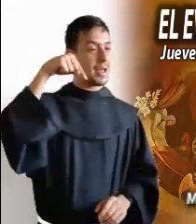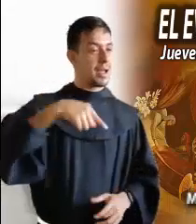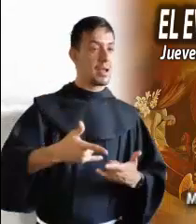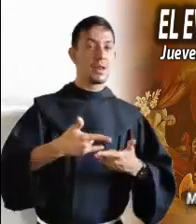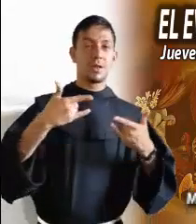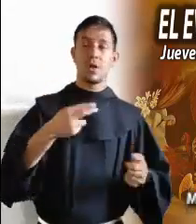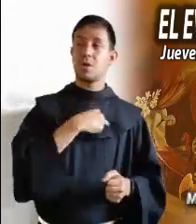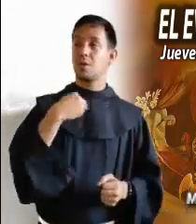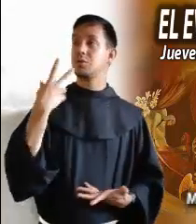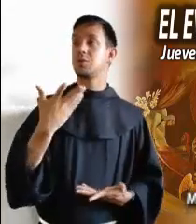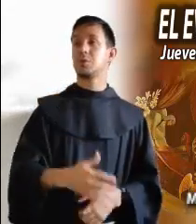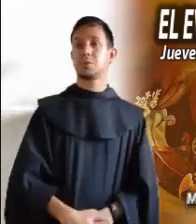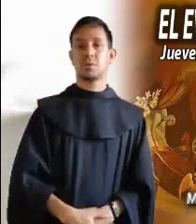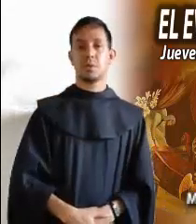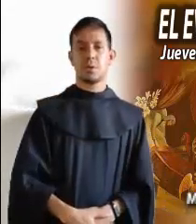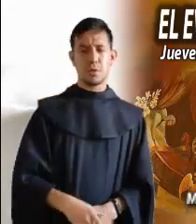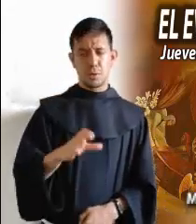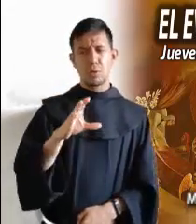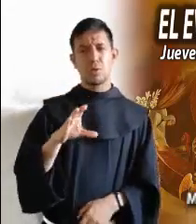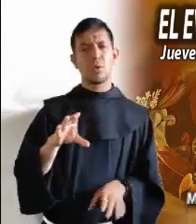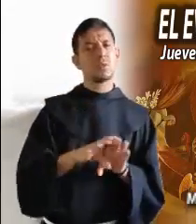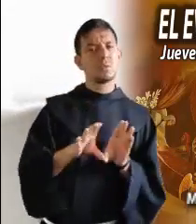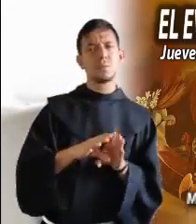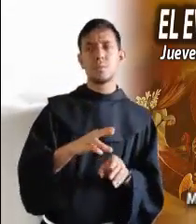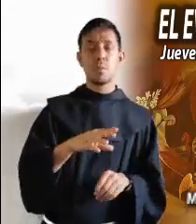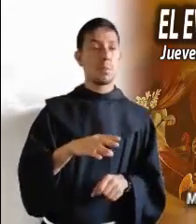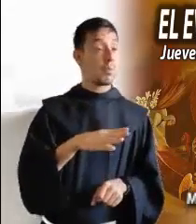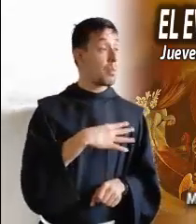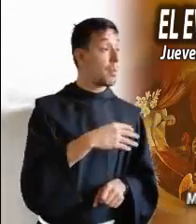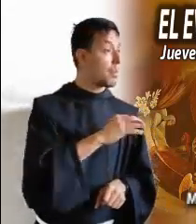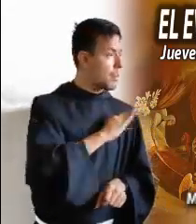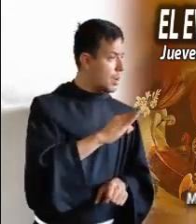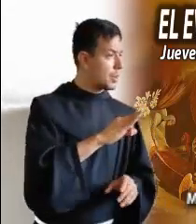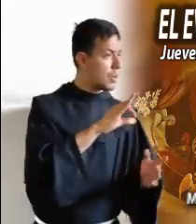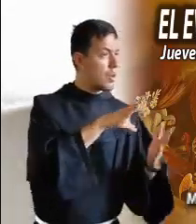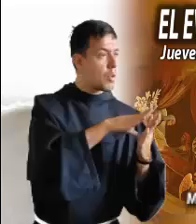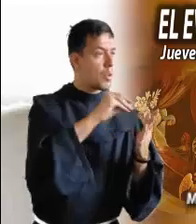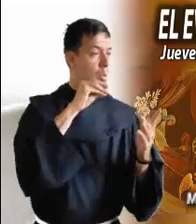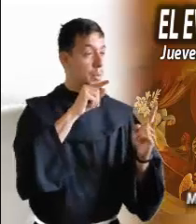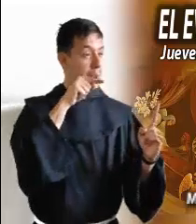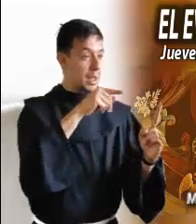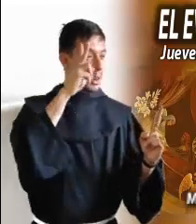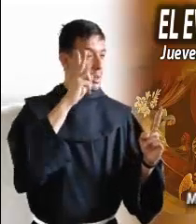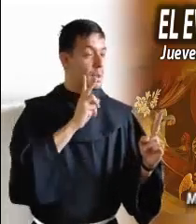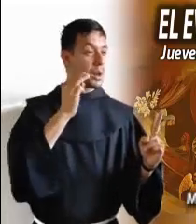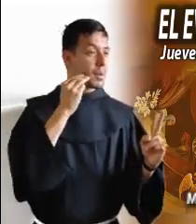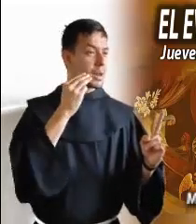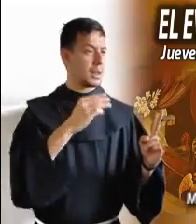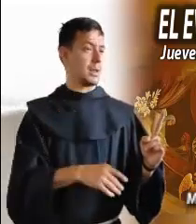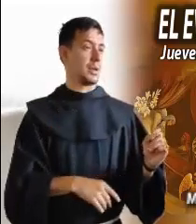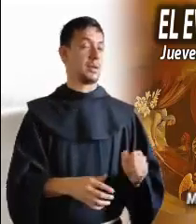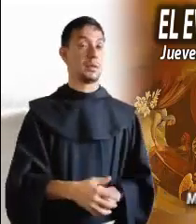nuestra historia? ¿Cómo puedo yo imitar a María para aportar al plan de